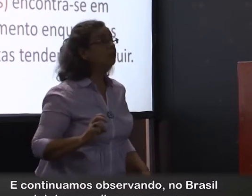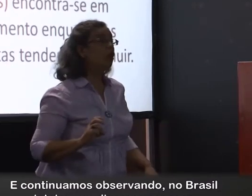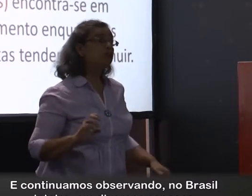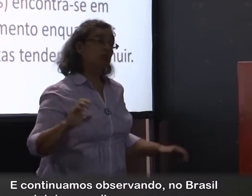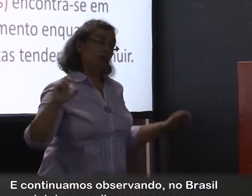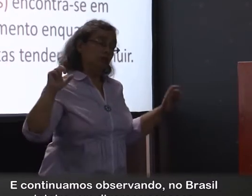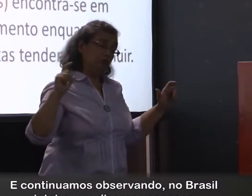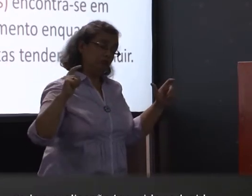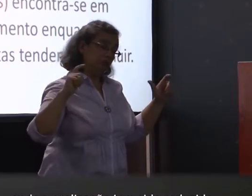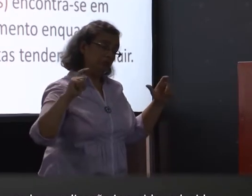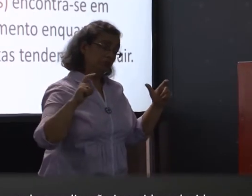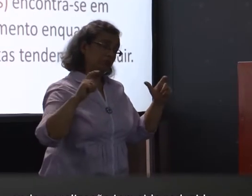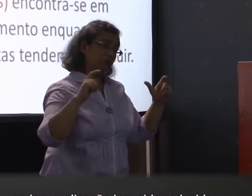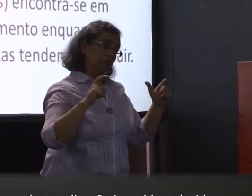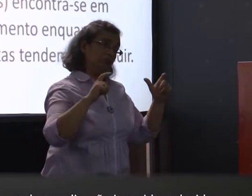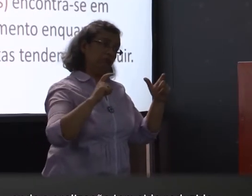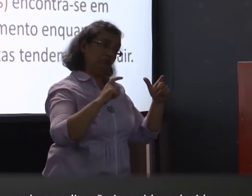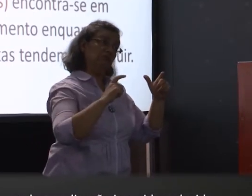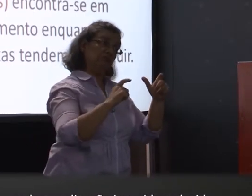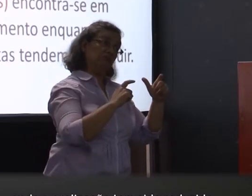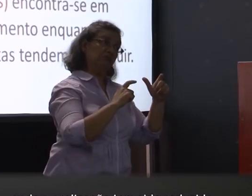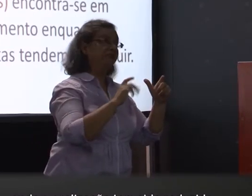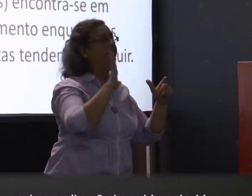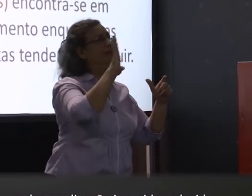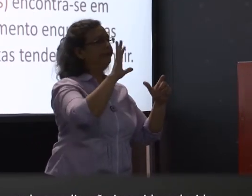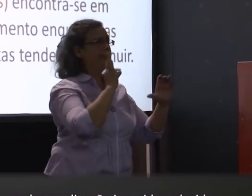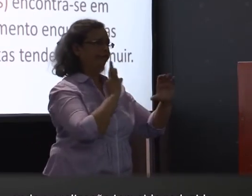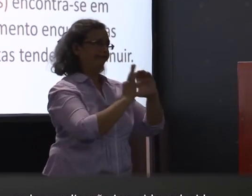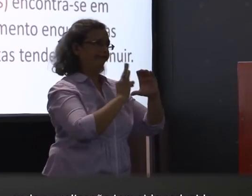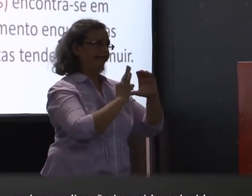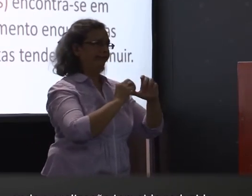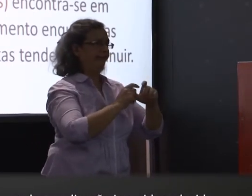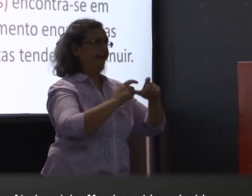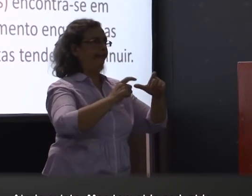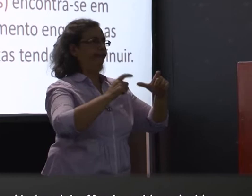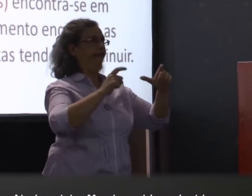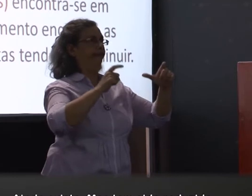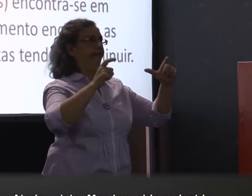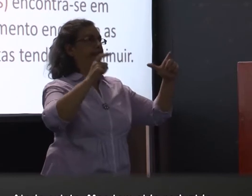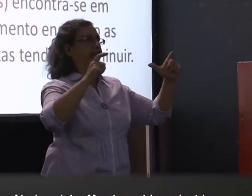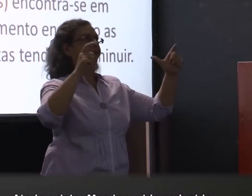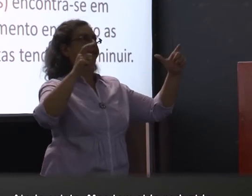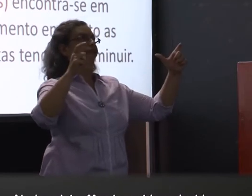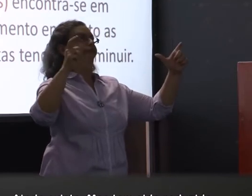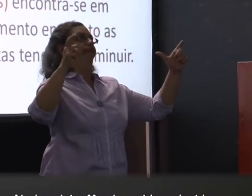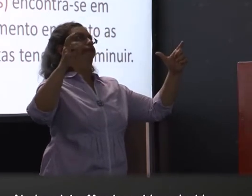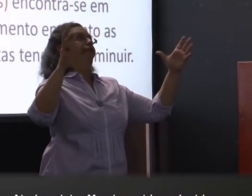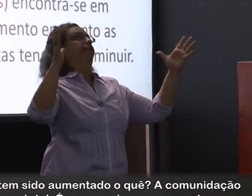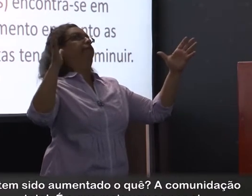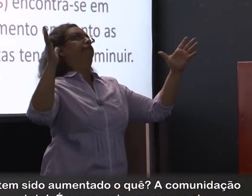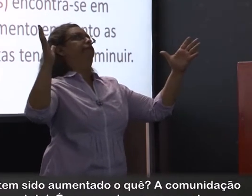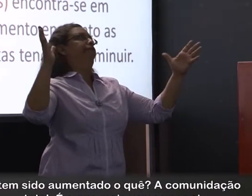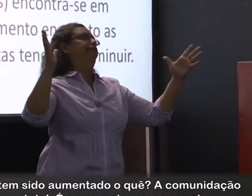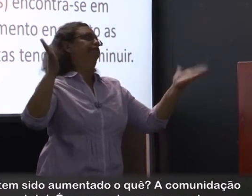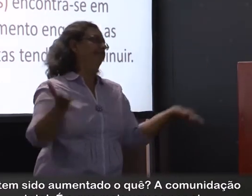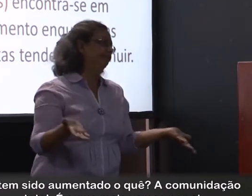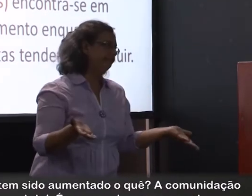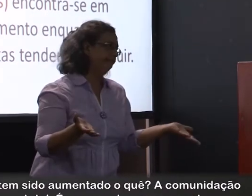diversos espaços, onde onde a oralização ela tem sido reduzida. Ainda existe, mas tem sido reduzida. E tem sido aumentado o quê?